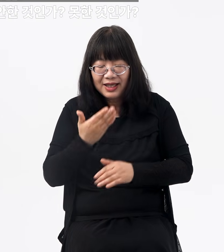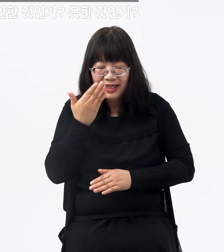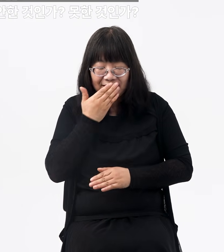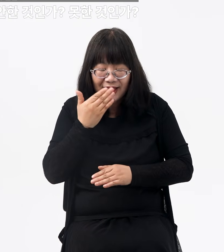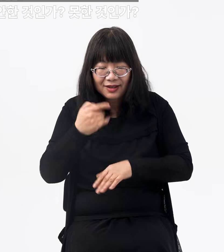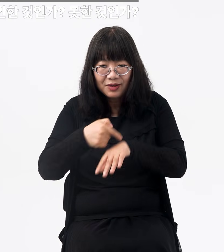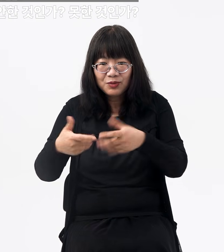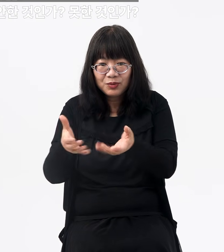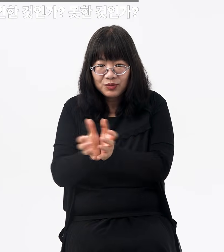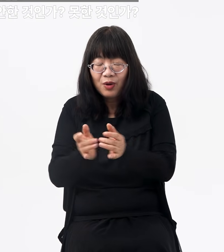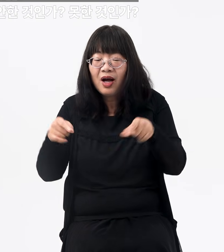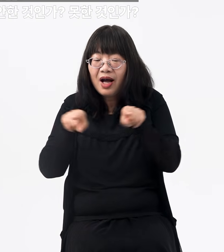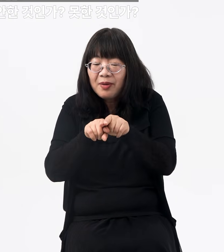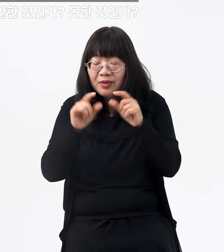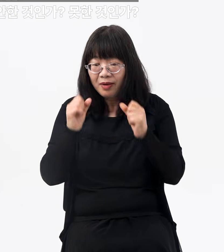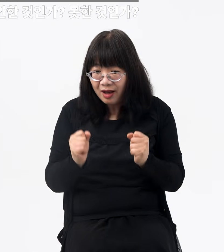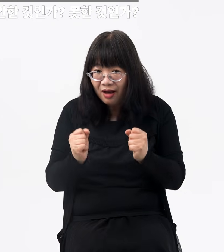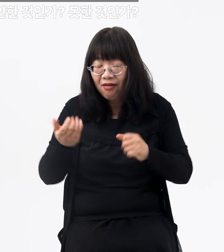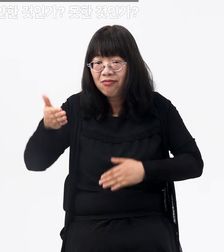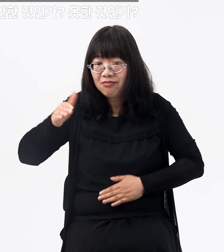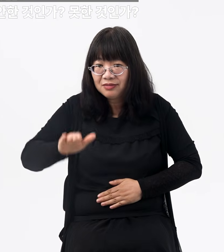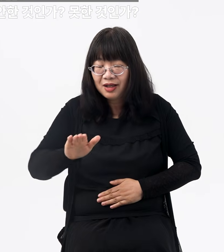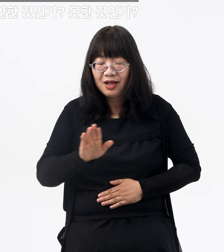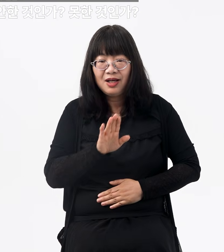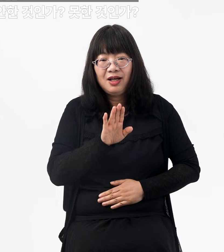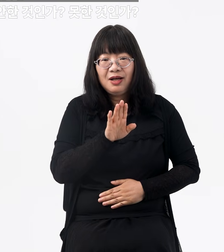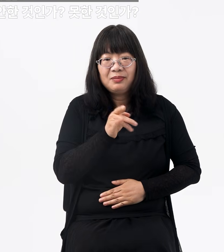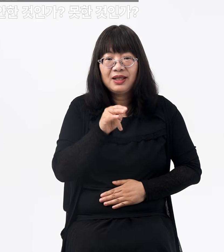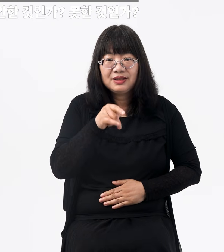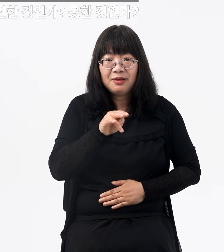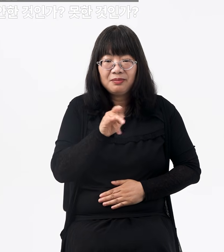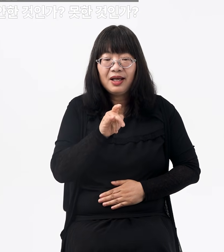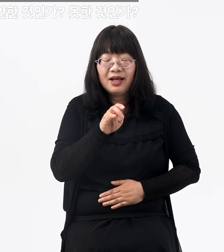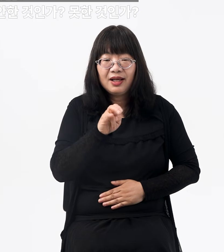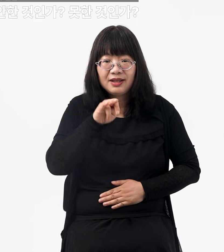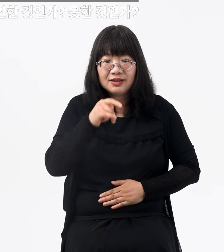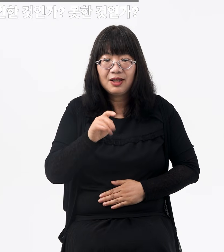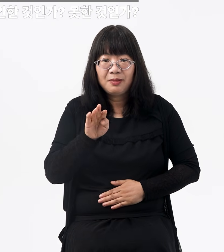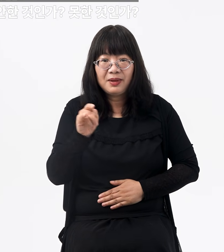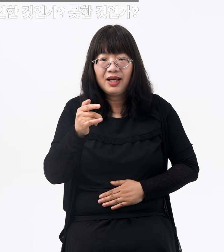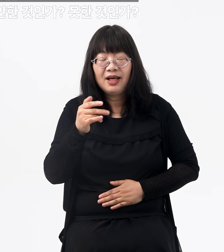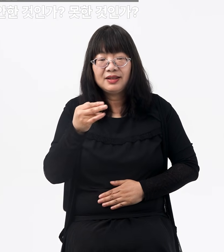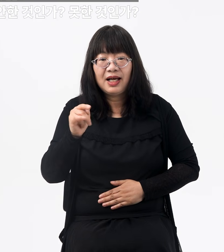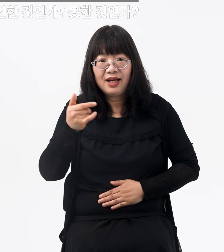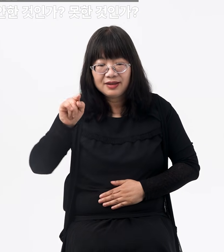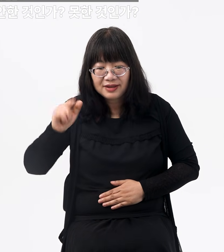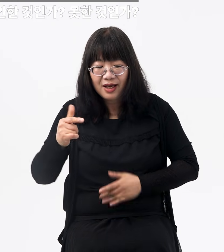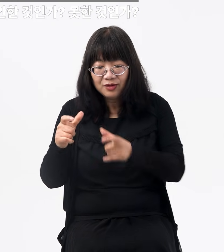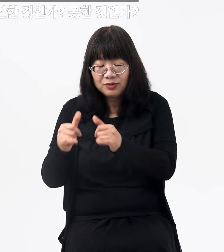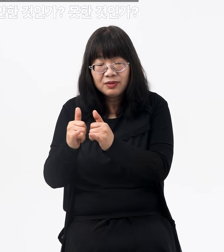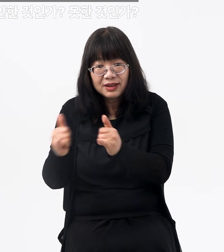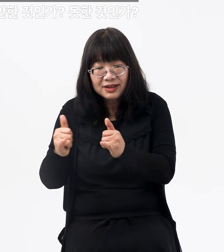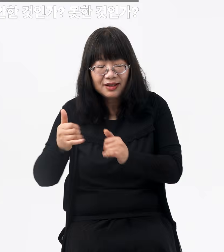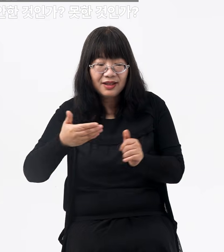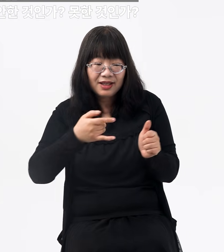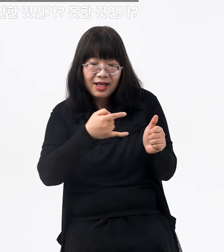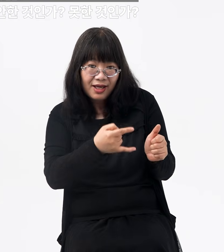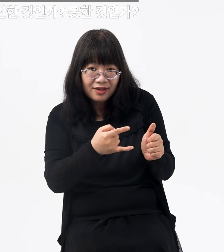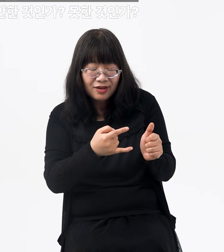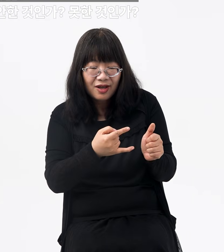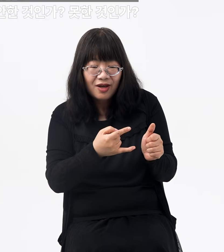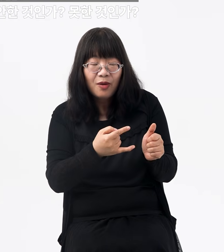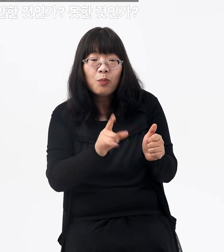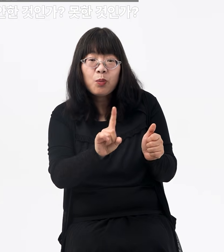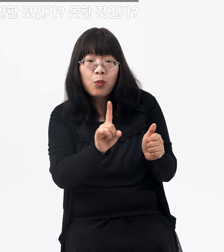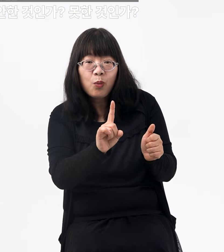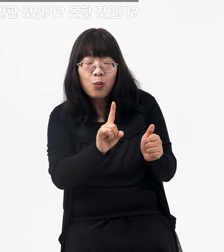족속 가운데 거주하였으나 베세메스와 베다낫 주민들이 그들에게 또 뭐